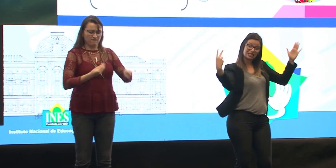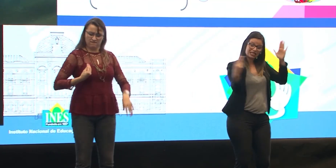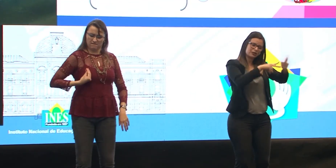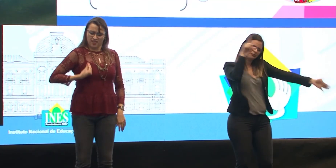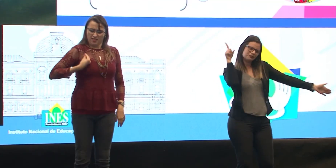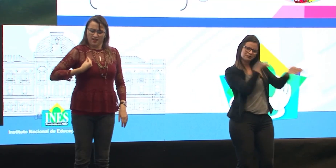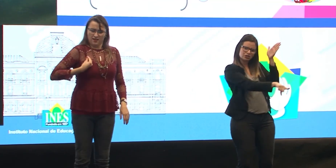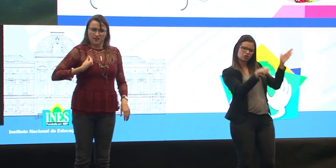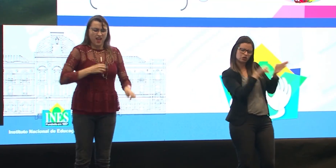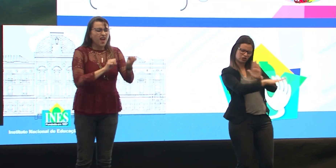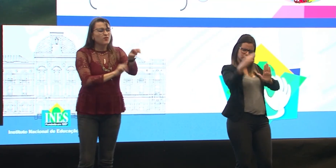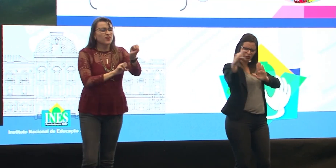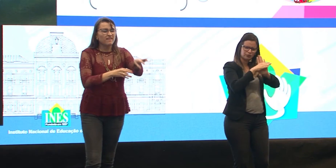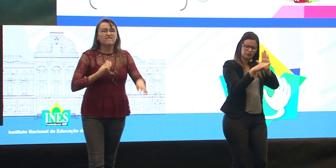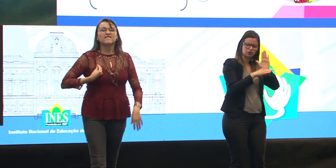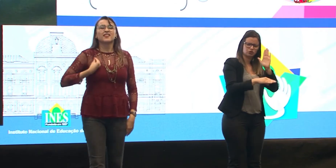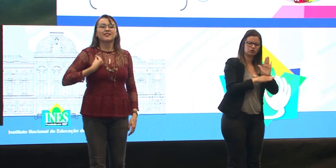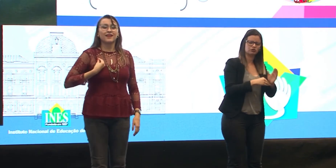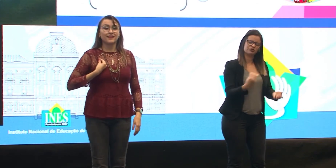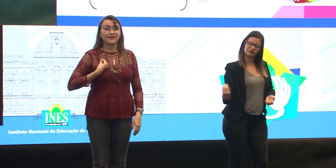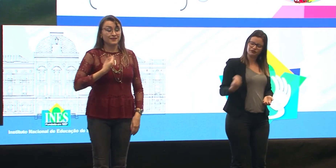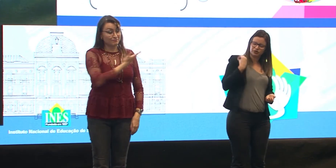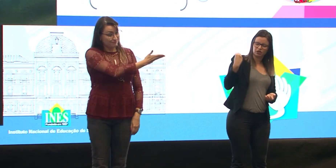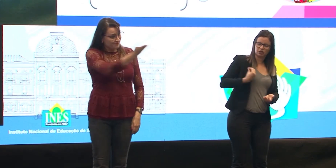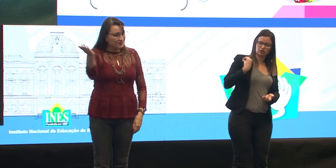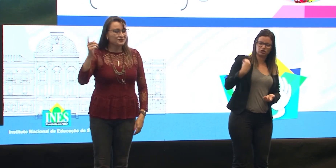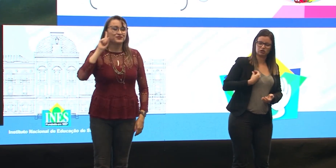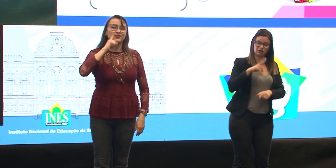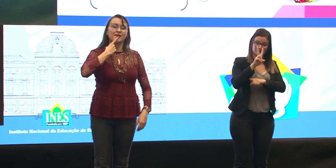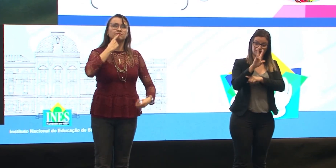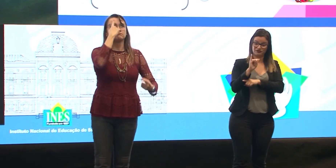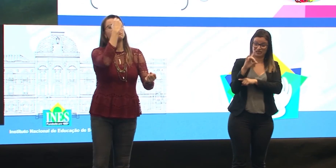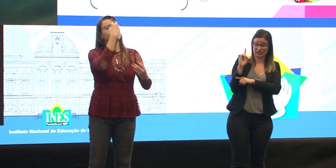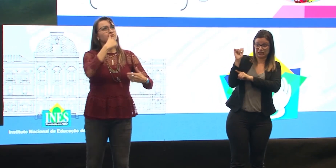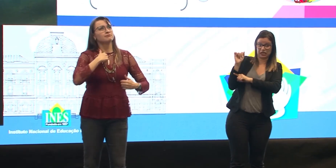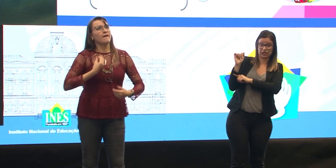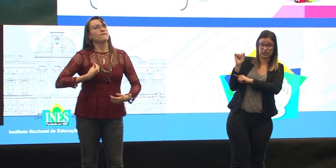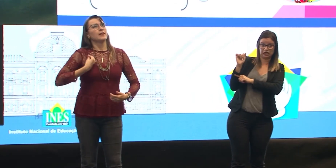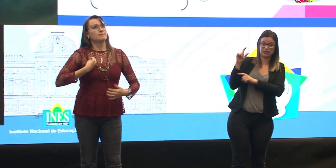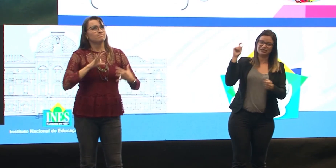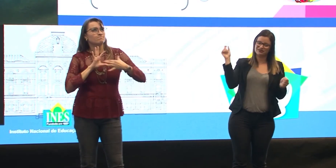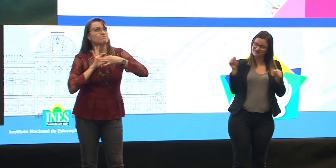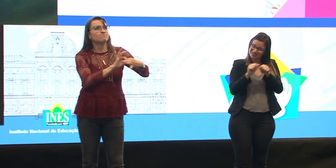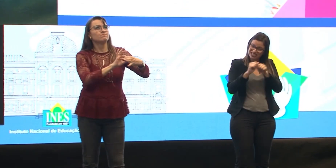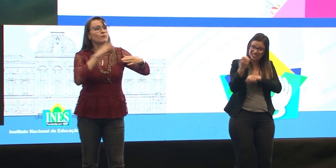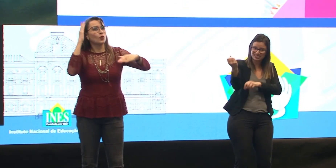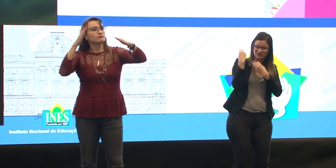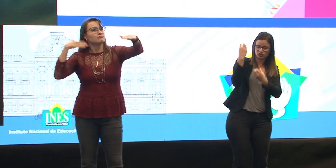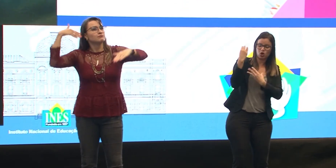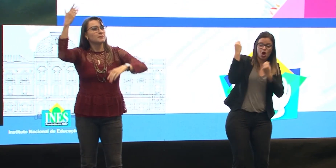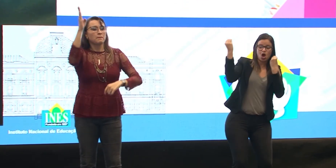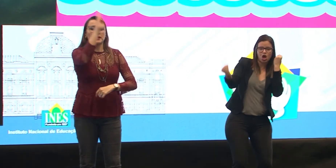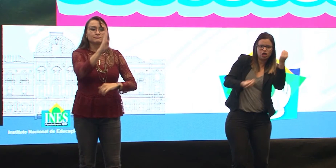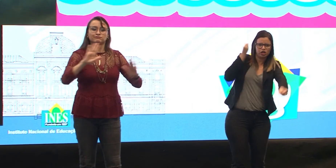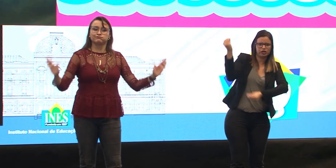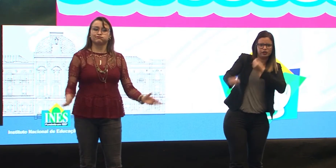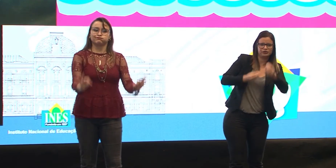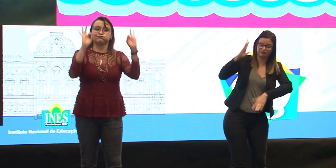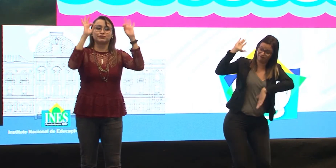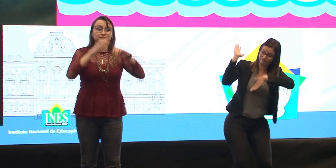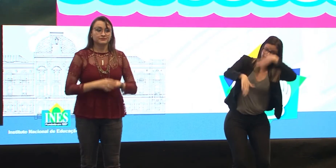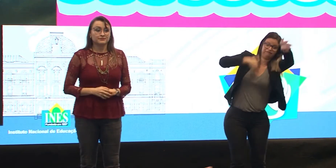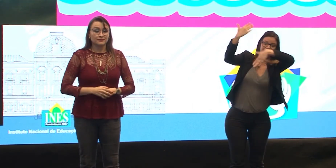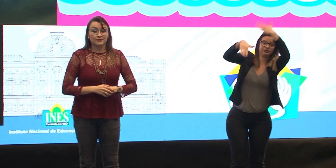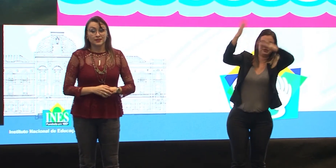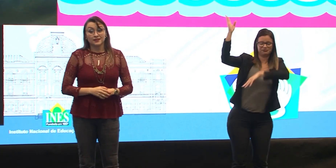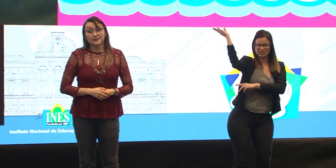consideração essas perguntas, esses questionamentos que eu fiz, porque a nossa vida depende da educação, né? E a